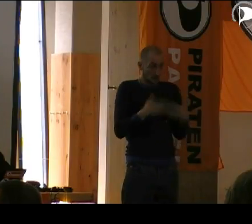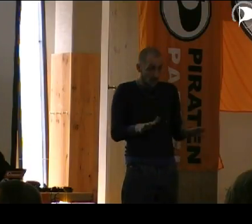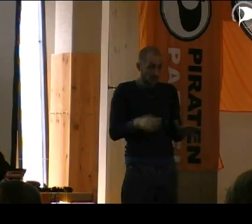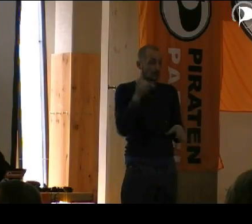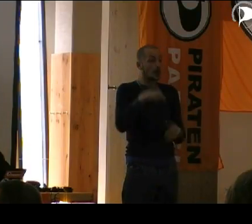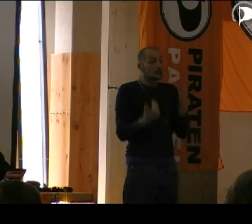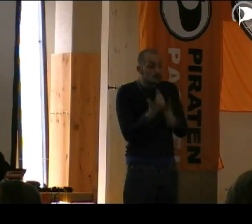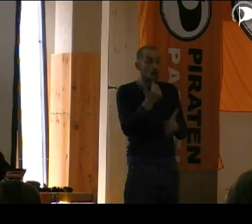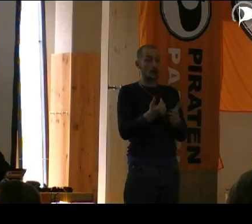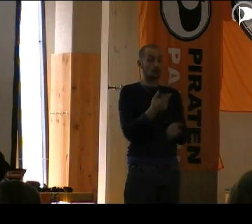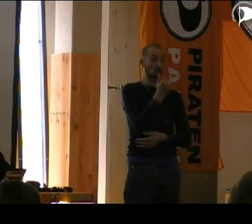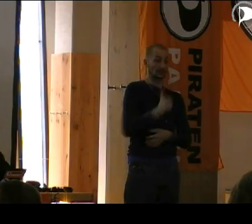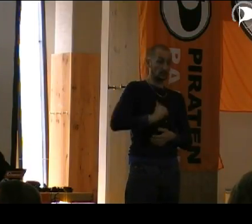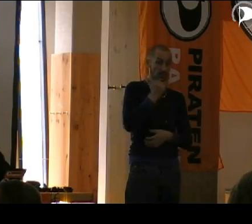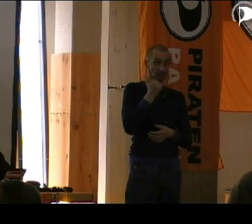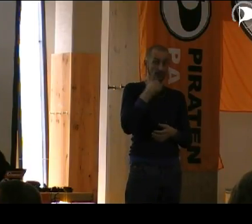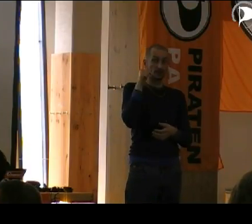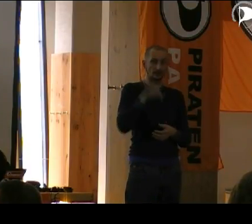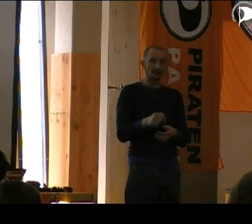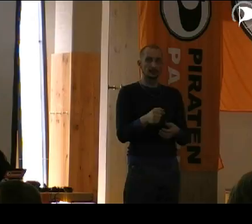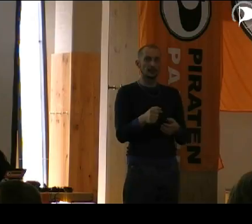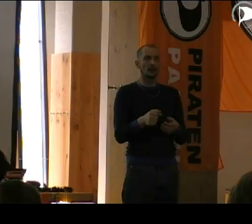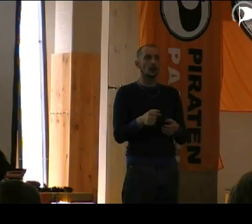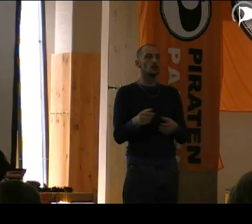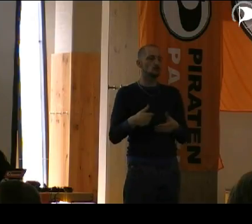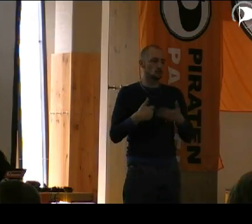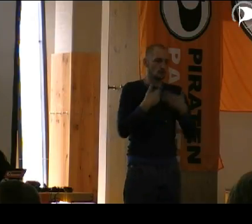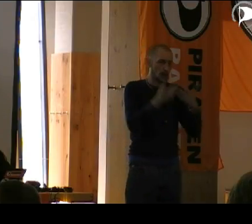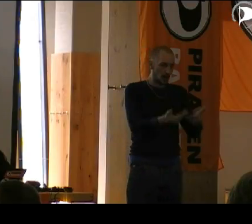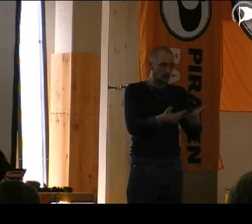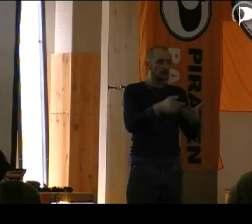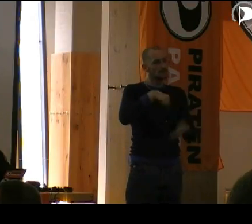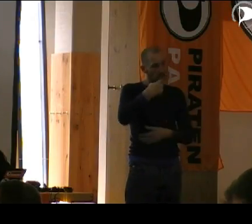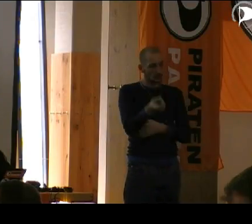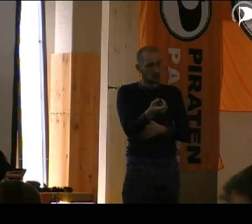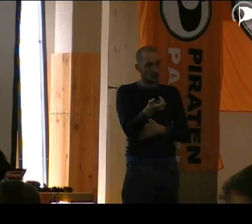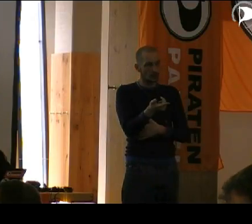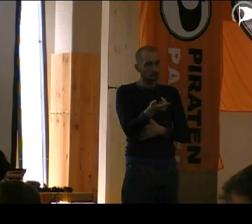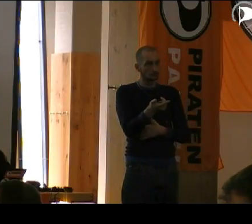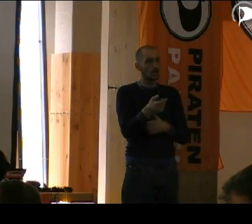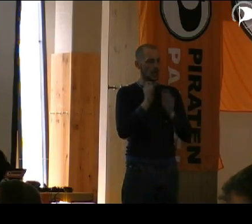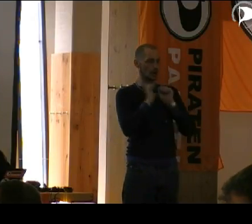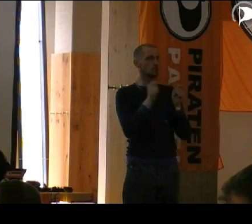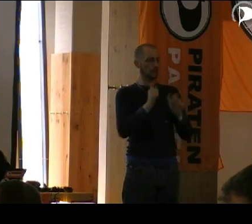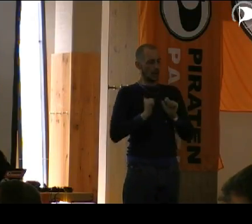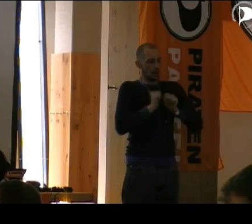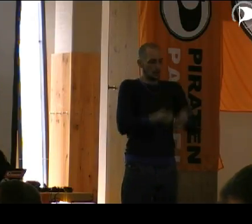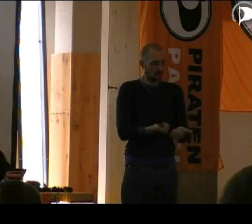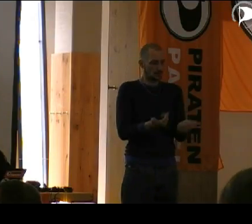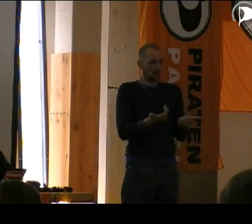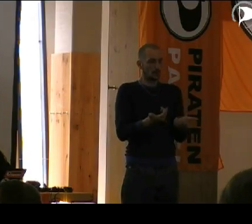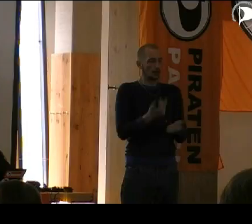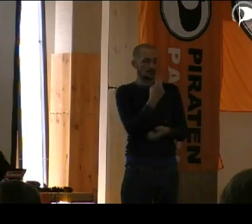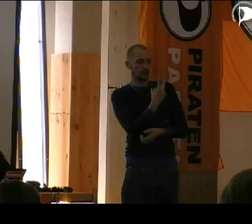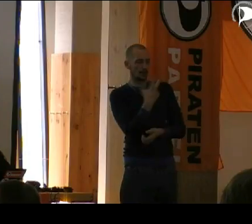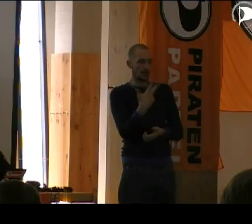schatzmeister in einen klaren ihrer klassen mit dem jeder ist wieder an euch anzubieten dass sich der helfer und auch zwei